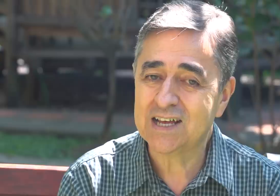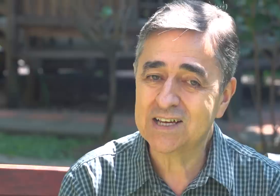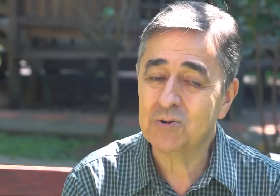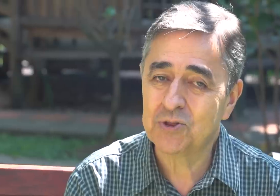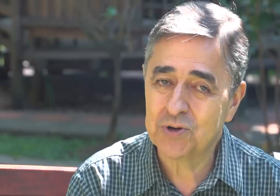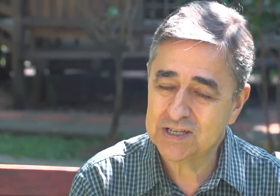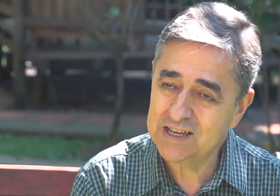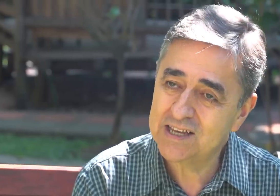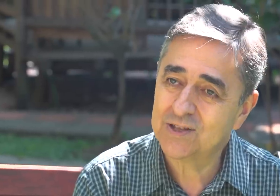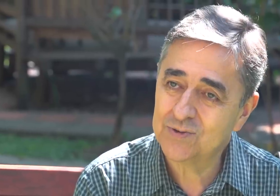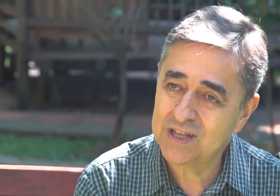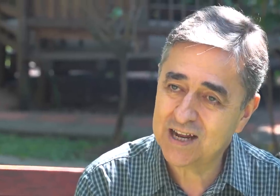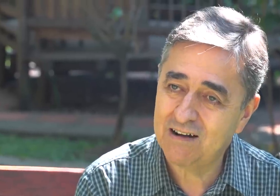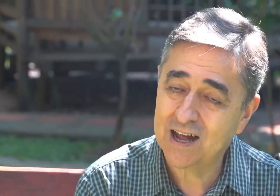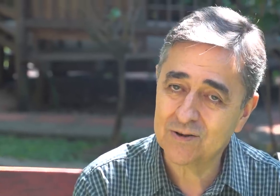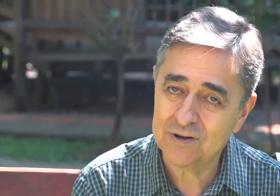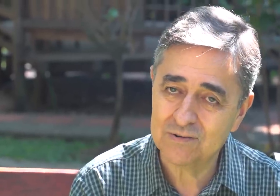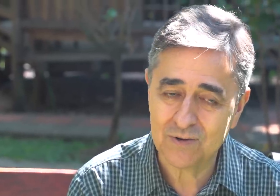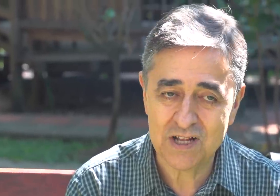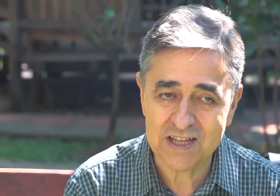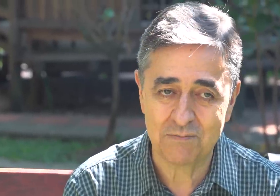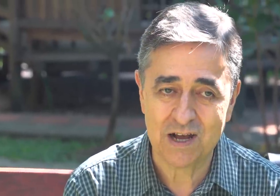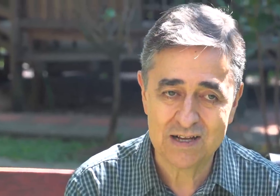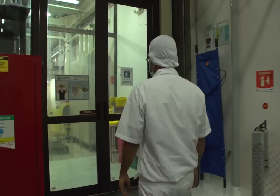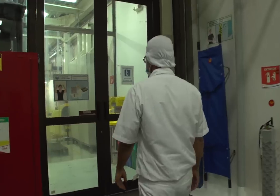nace como toda esa inquietud de trabajar con el tema.